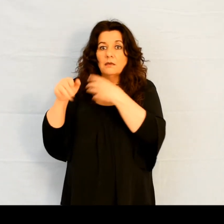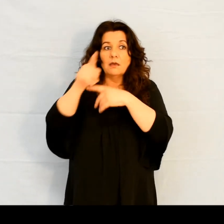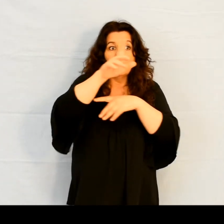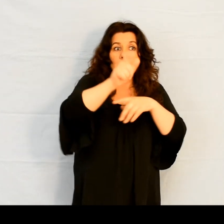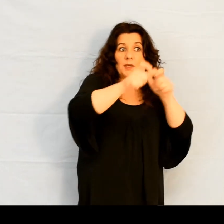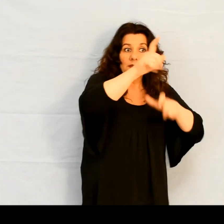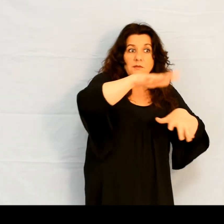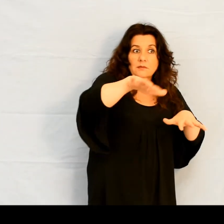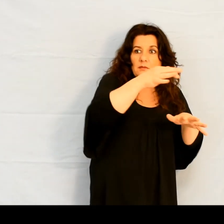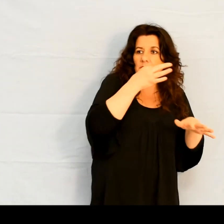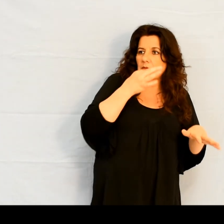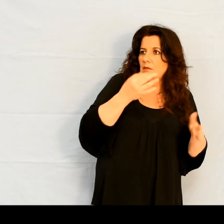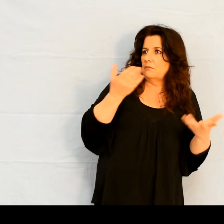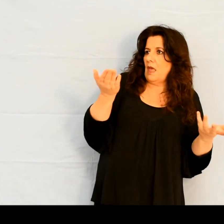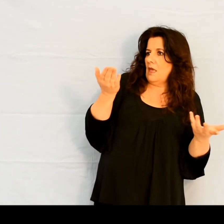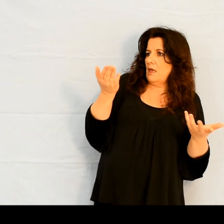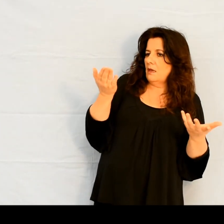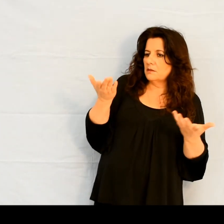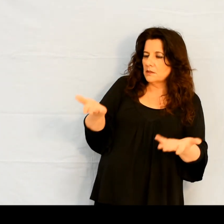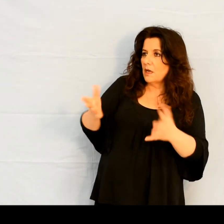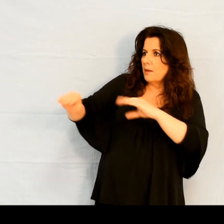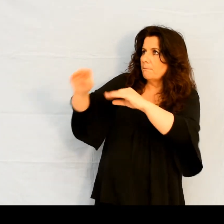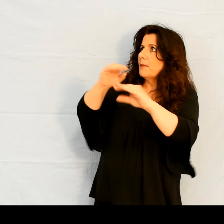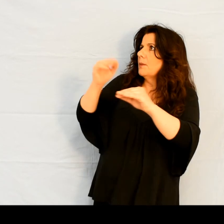Ils sont sortis de son pays.